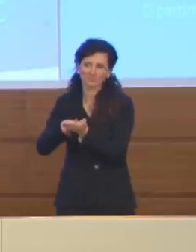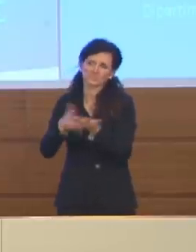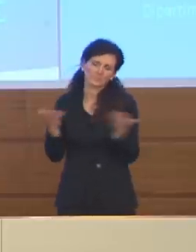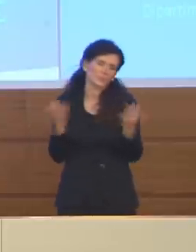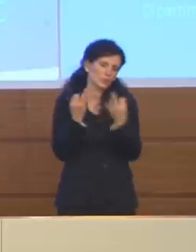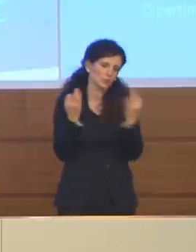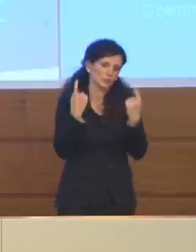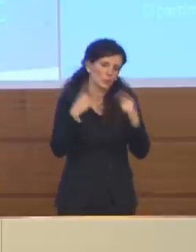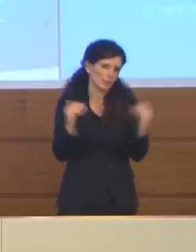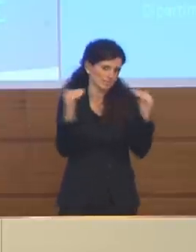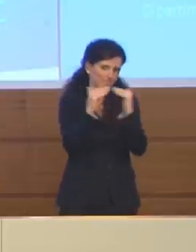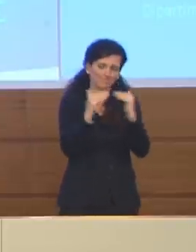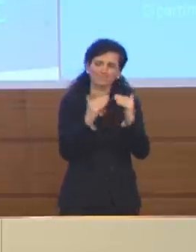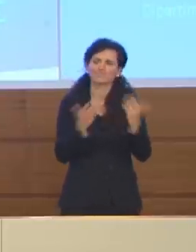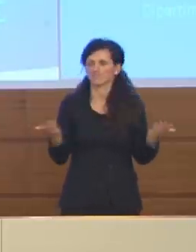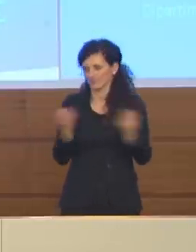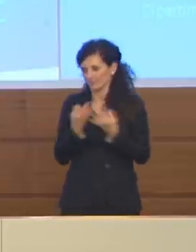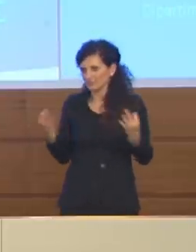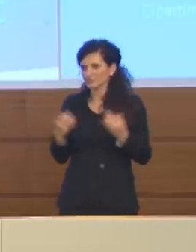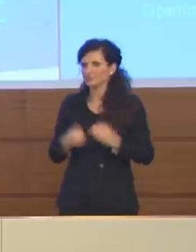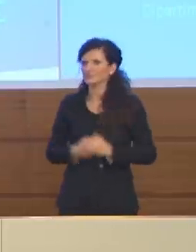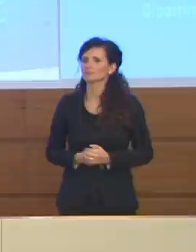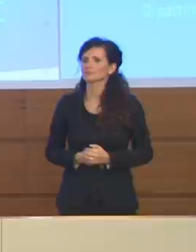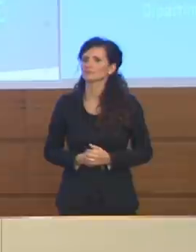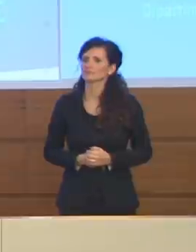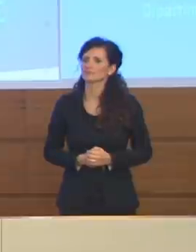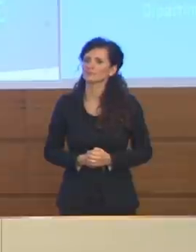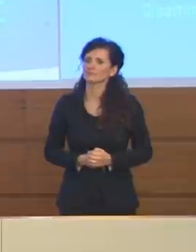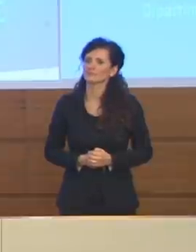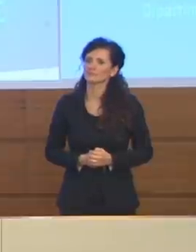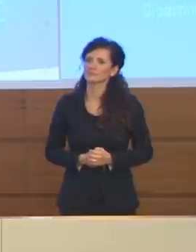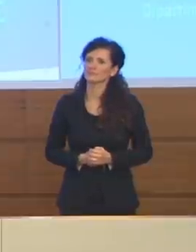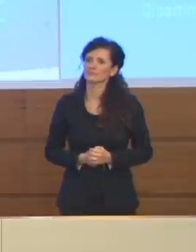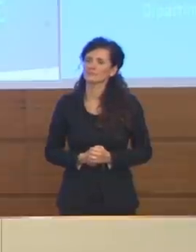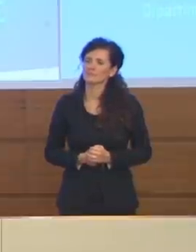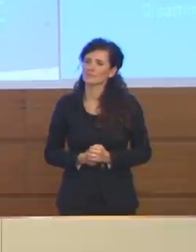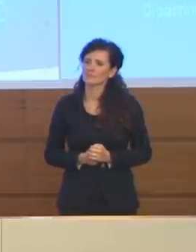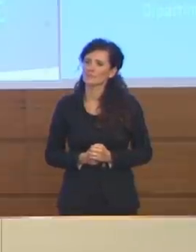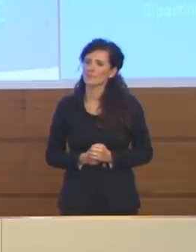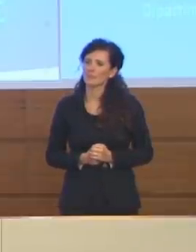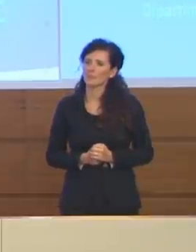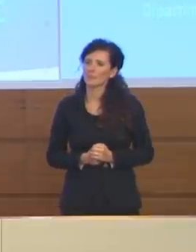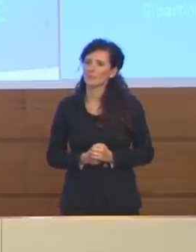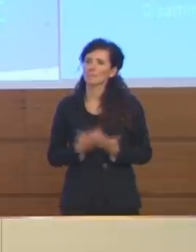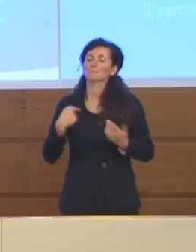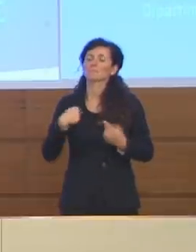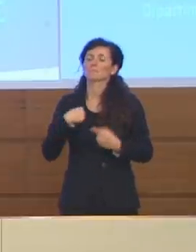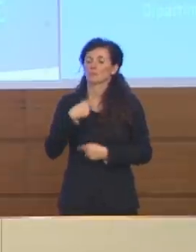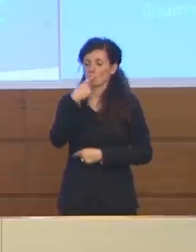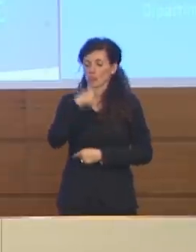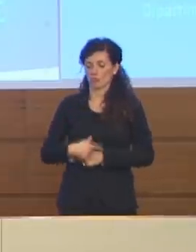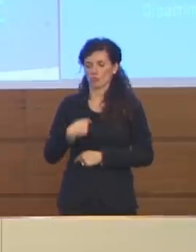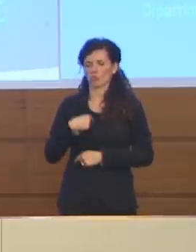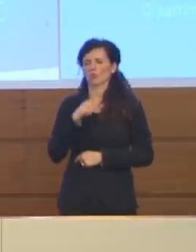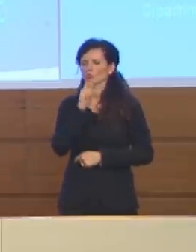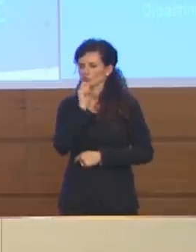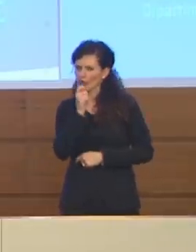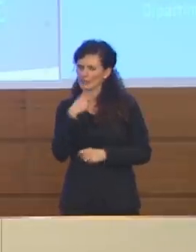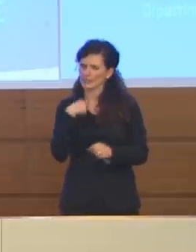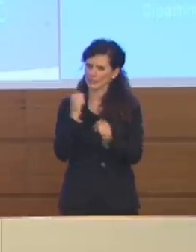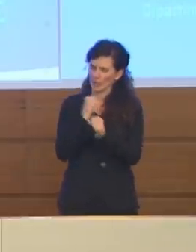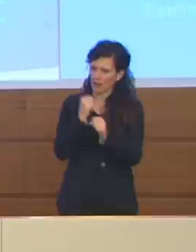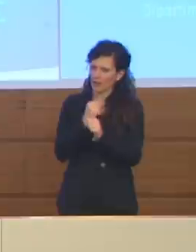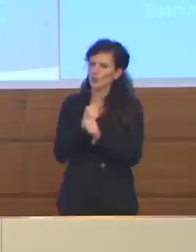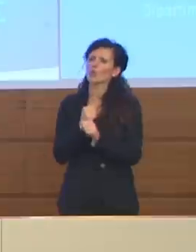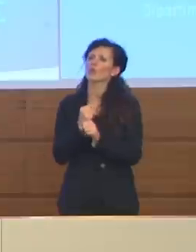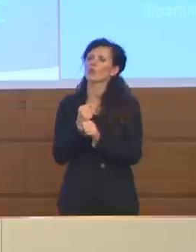esatto in cui la domanda invece sostanziale come ricercatore oltre come giornalisti alte aprile io mi sono permesso di suggerire al